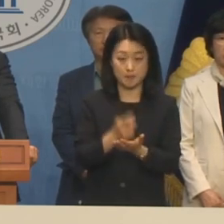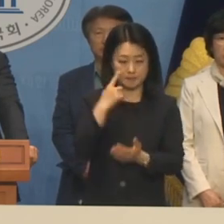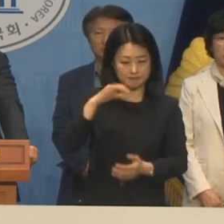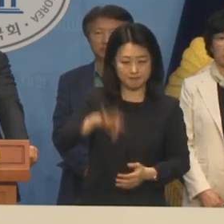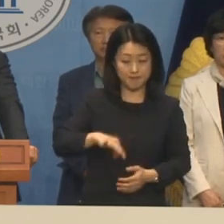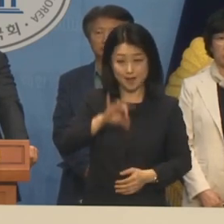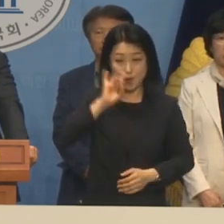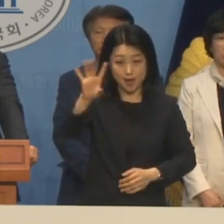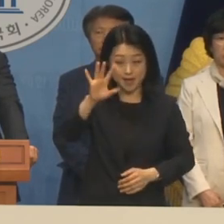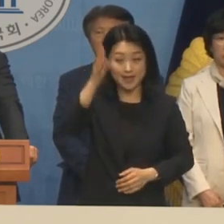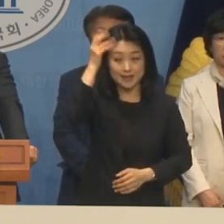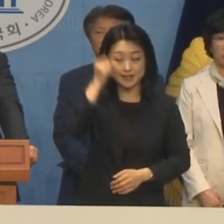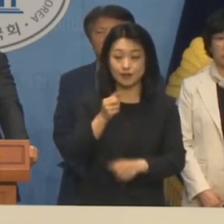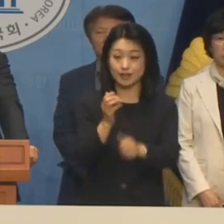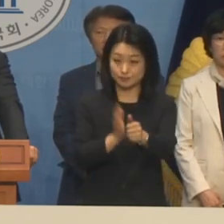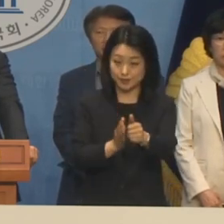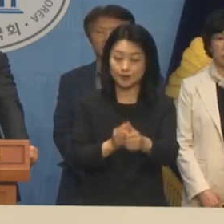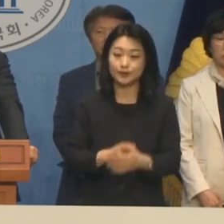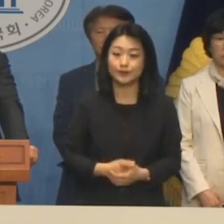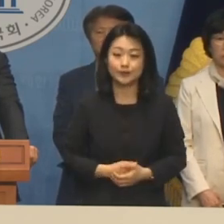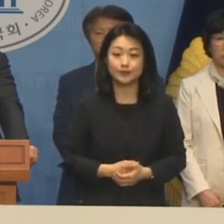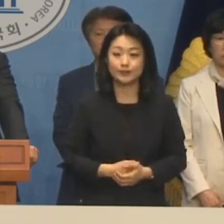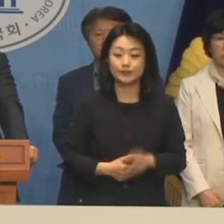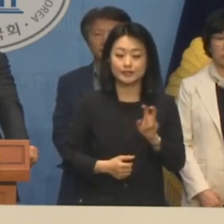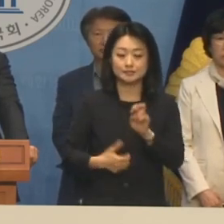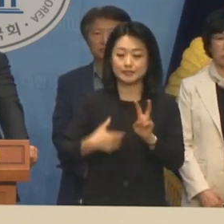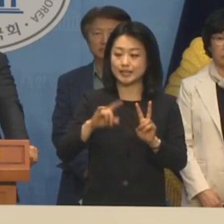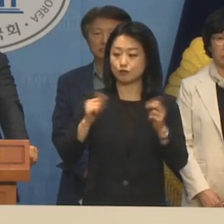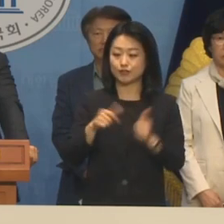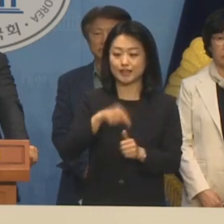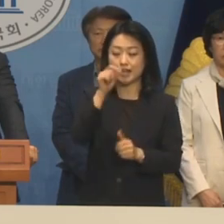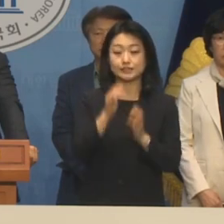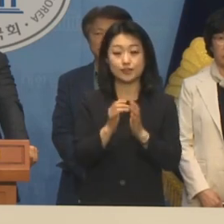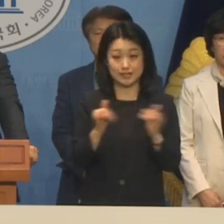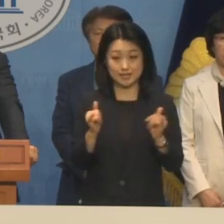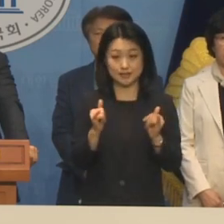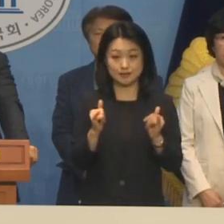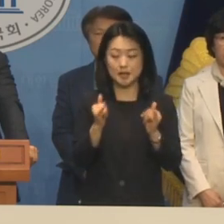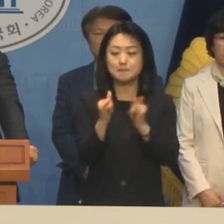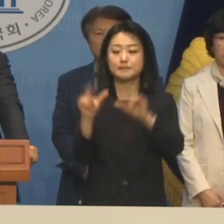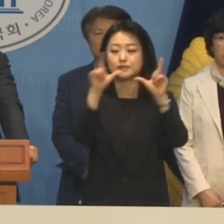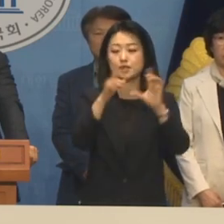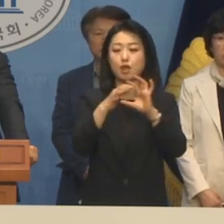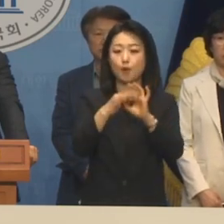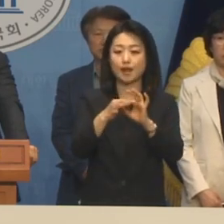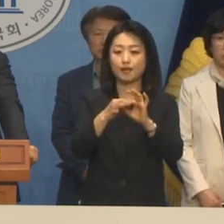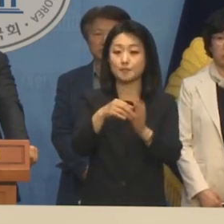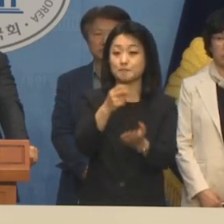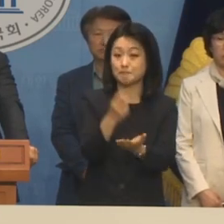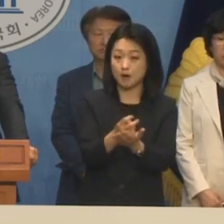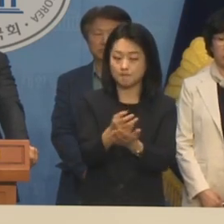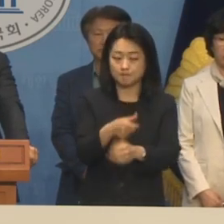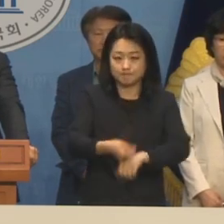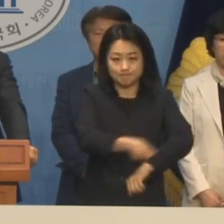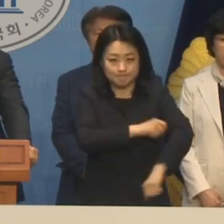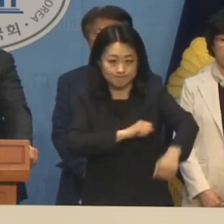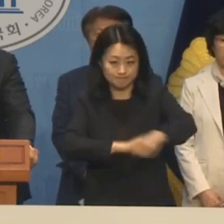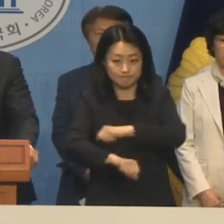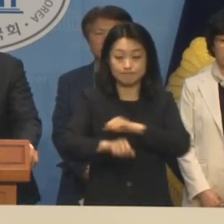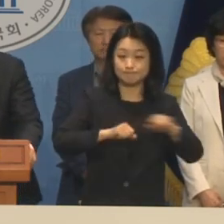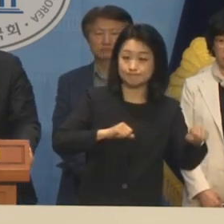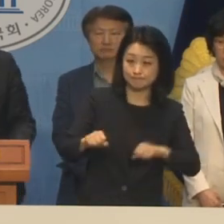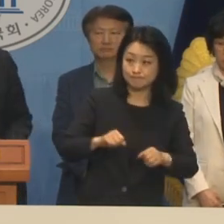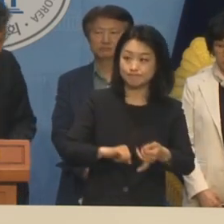다뤄지지 않도록 꼭 유념해 주시길 바랍니다. 저희 22대 국회 당선인들도 이런 민생 개혁 입법의 추진에도 적극적으로 나서도록